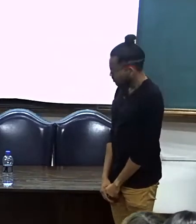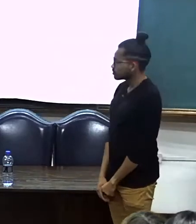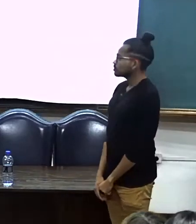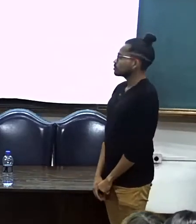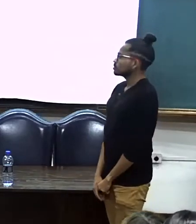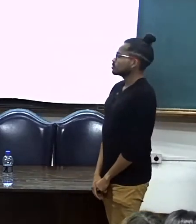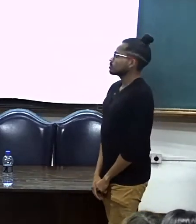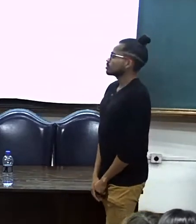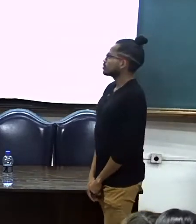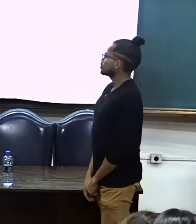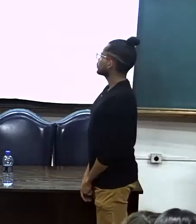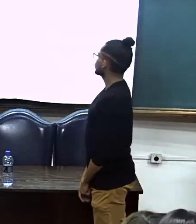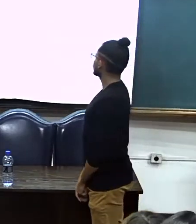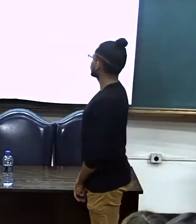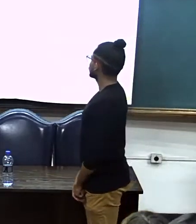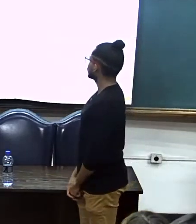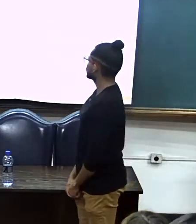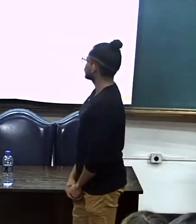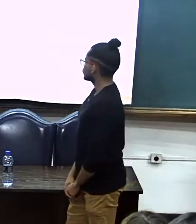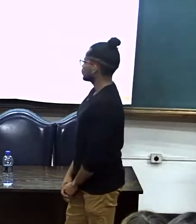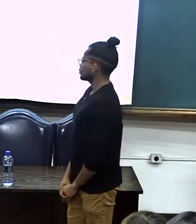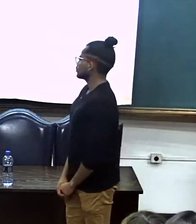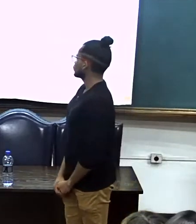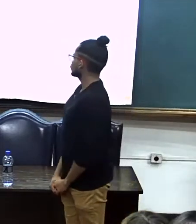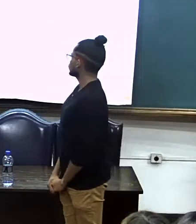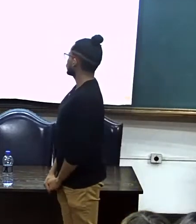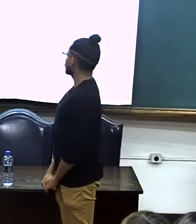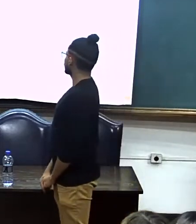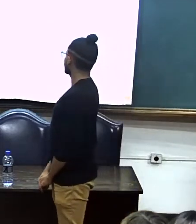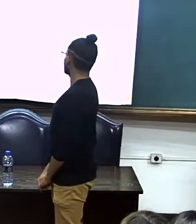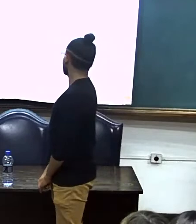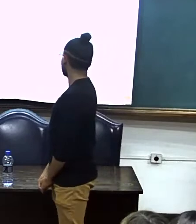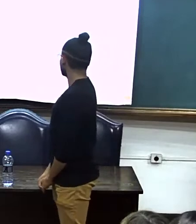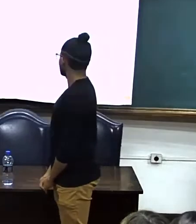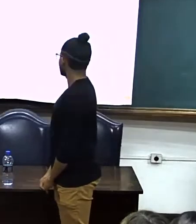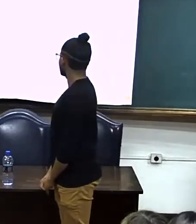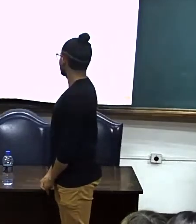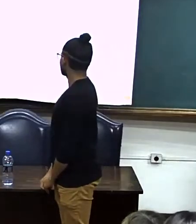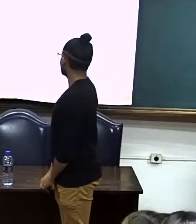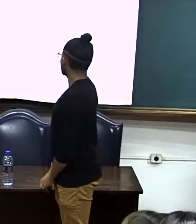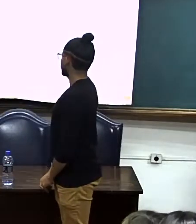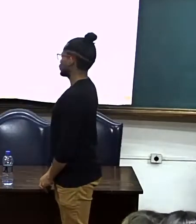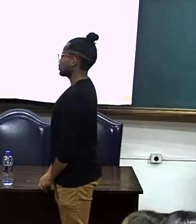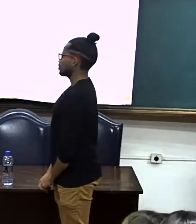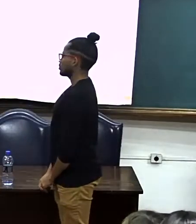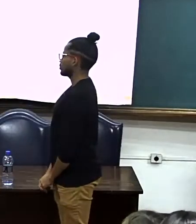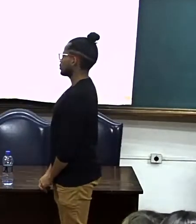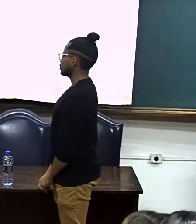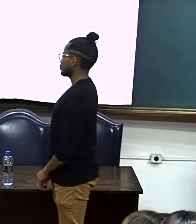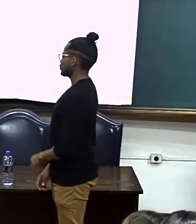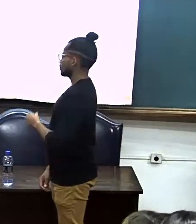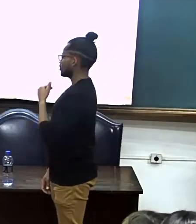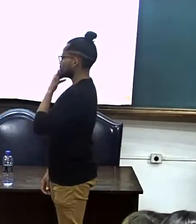enunciado, tem apenas 2 pontos em que os triângulos se tocam, tá?